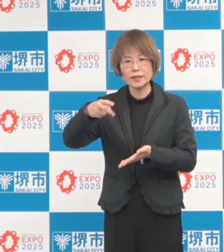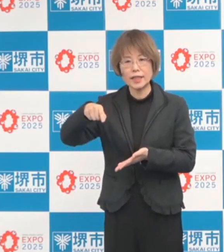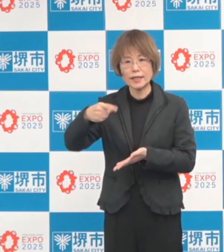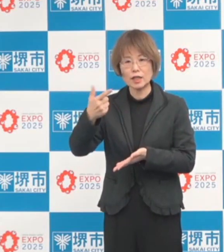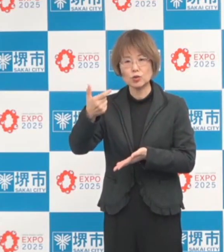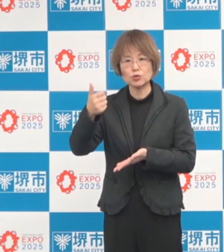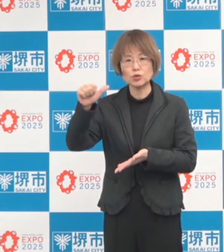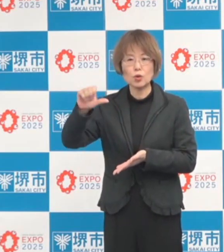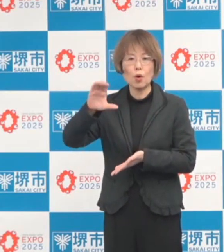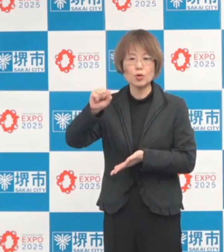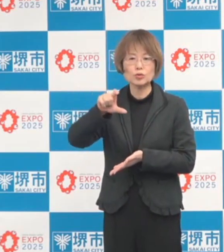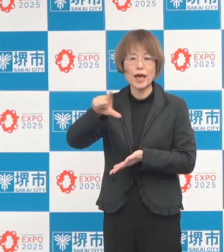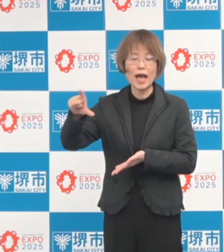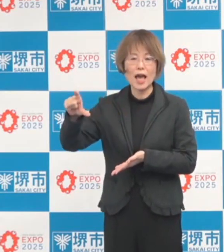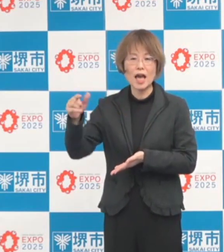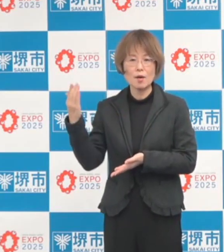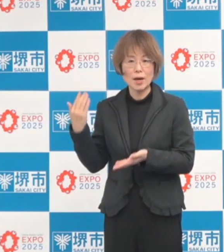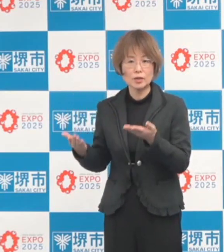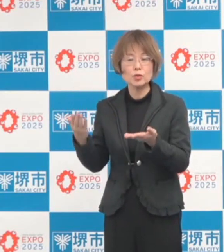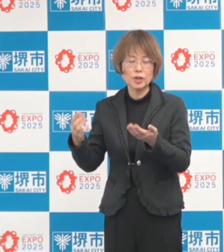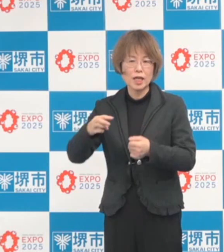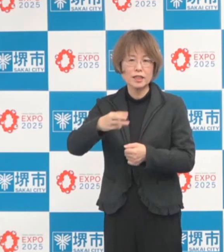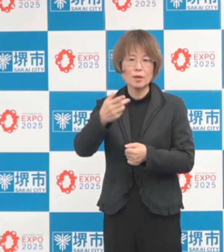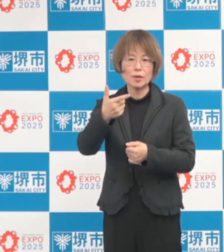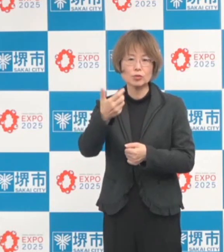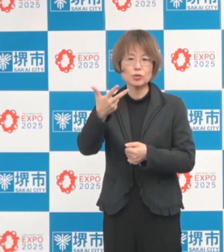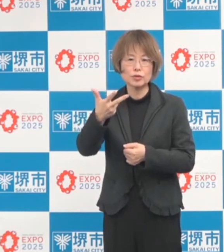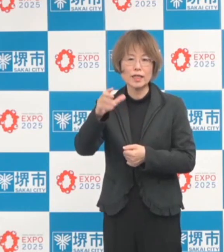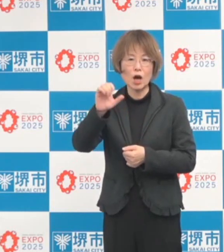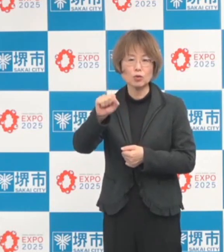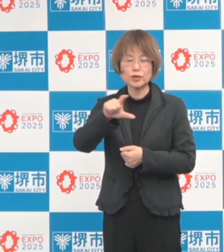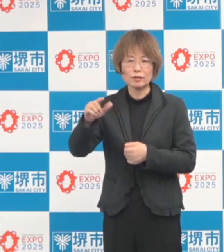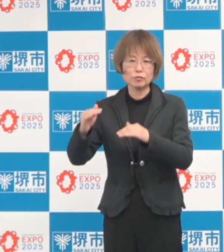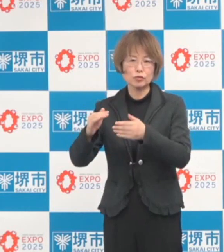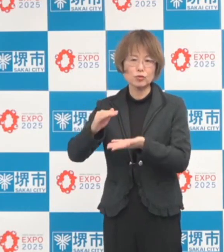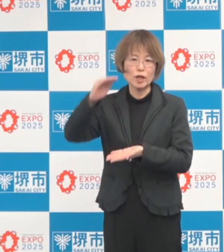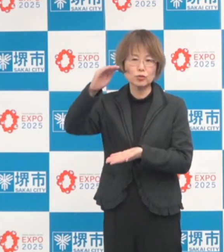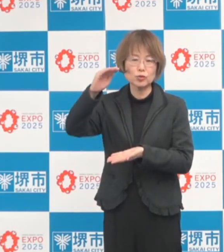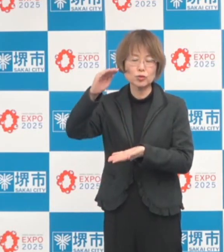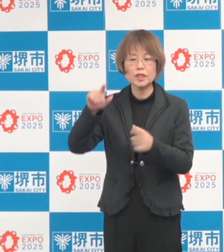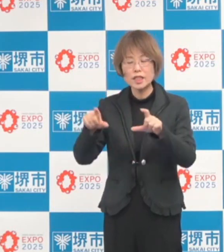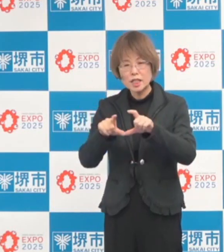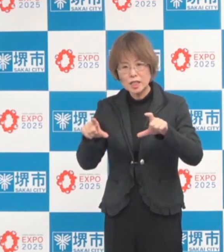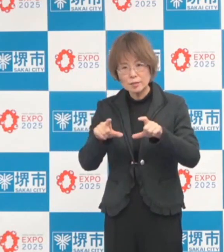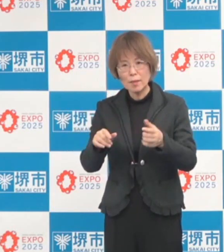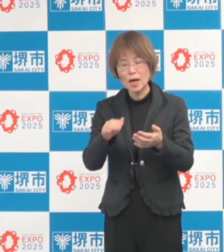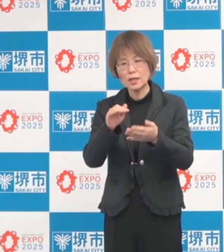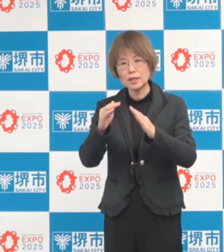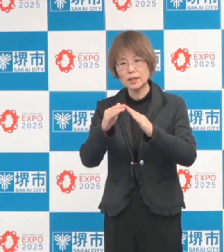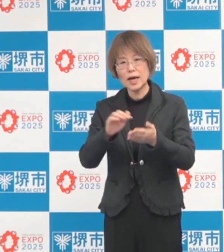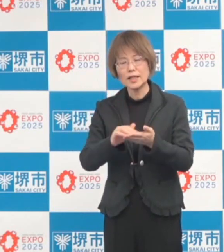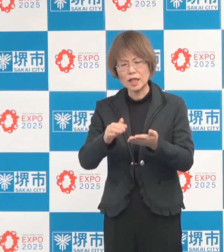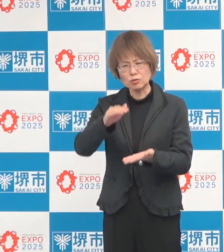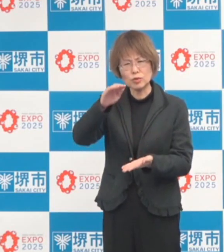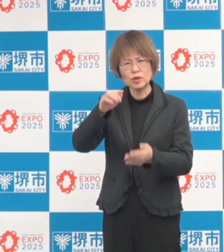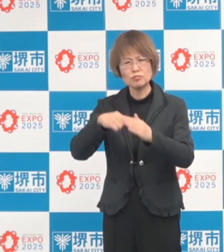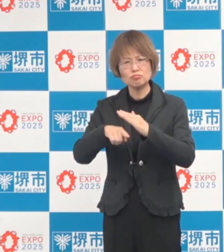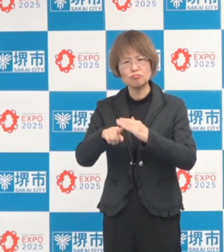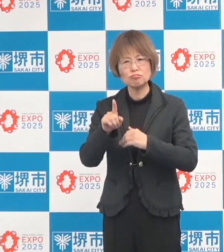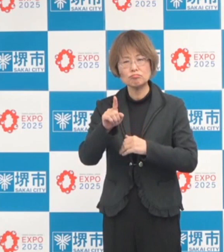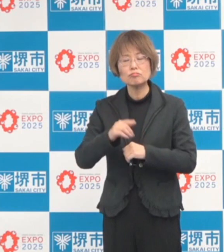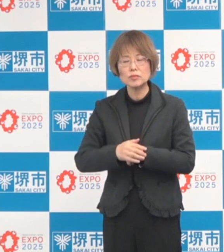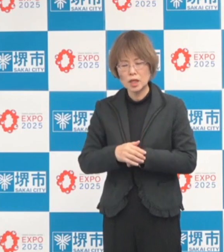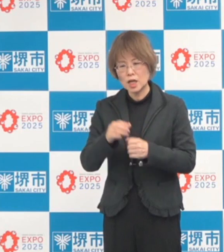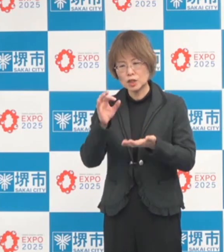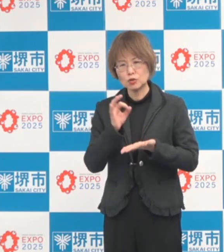8165億円、前年度から367億円増加をしています。一般会計の主な増加の要因としては、投資的